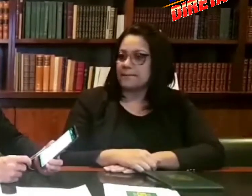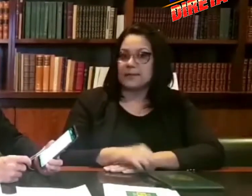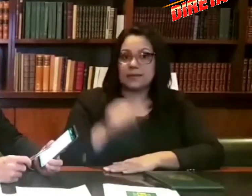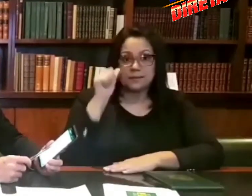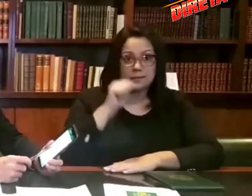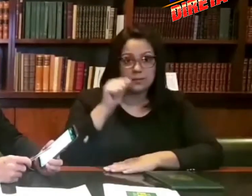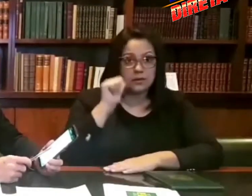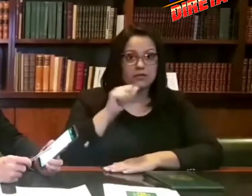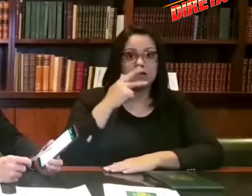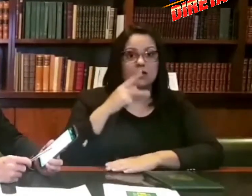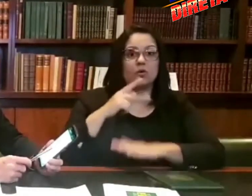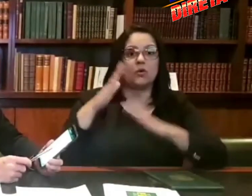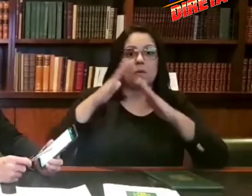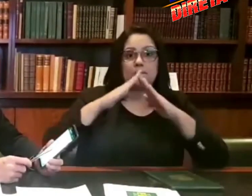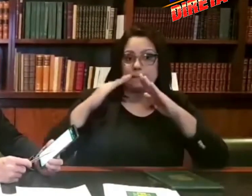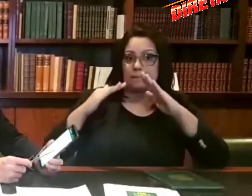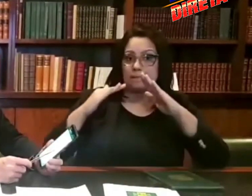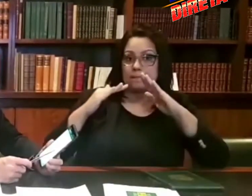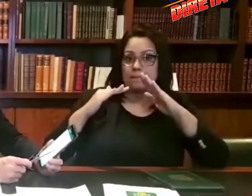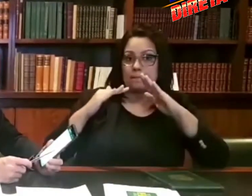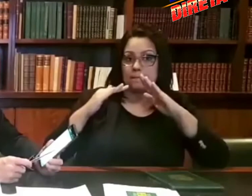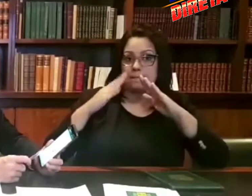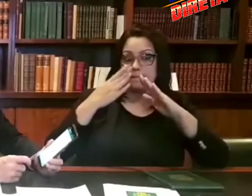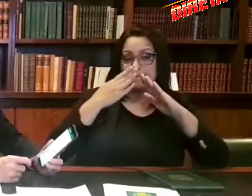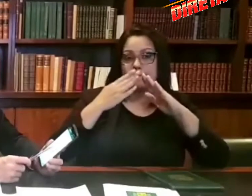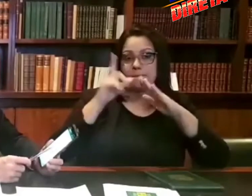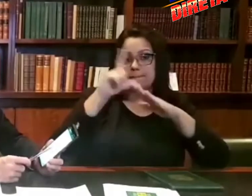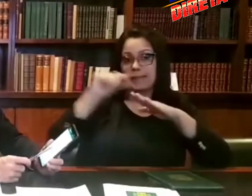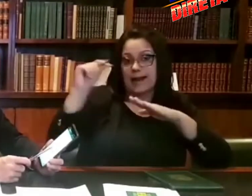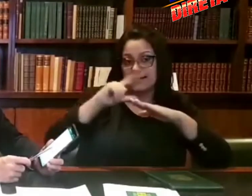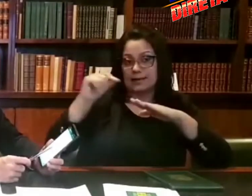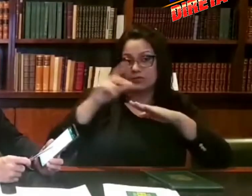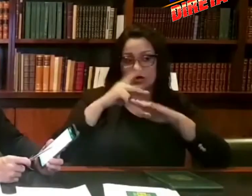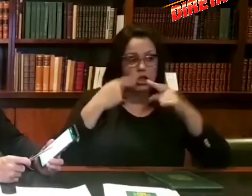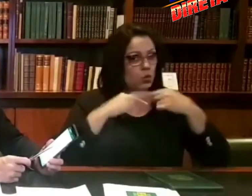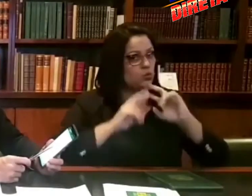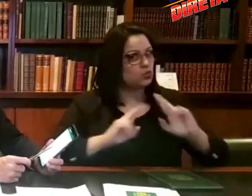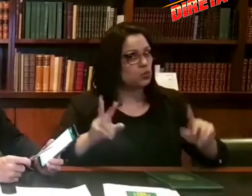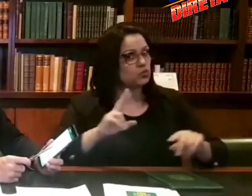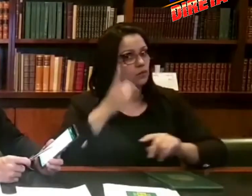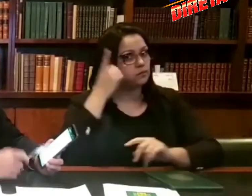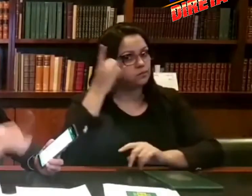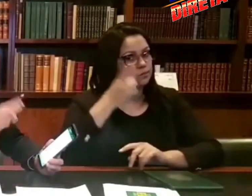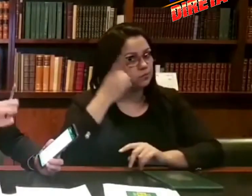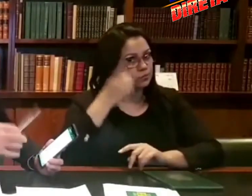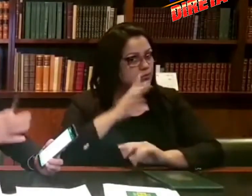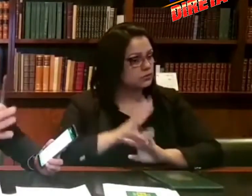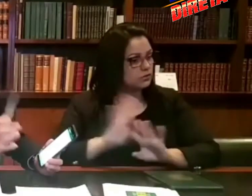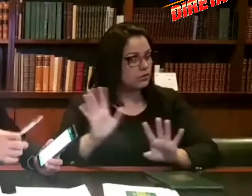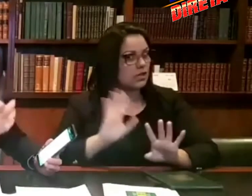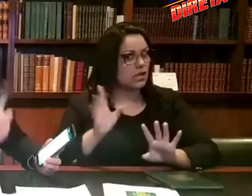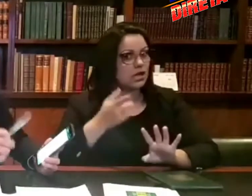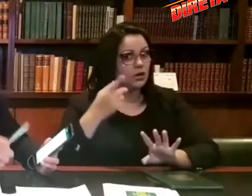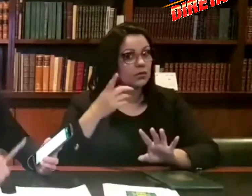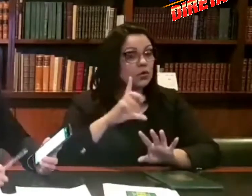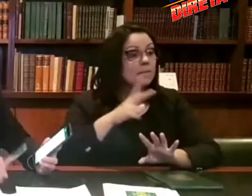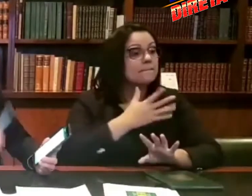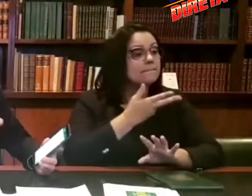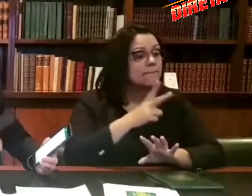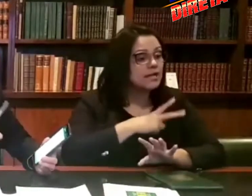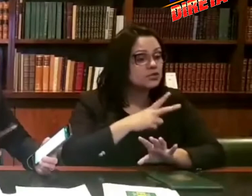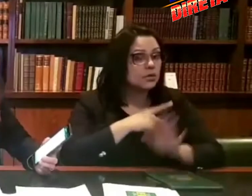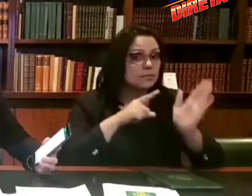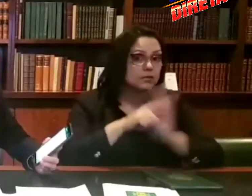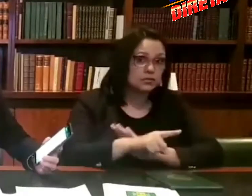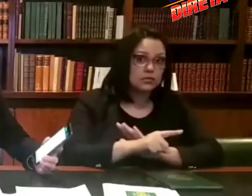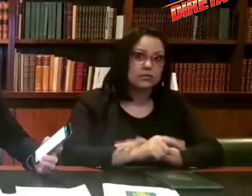Ela mandou aqui, o Planalto que pediu, mas estou ouvindo não como parlamentar. Ela já falou que eu não pedi nada, tá? Ela falou Planalto, talvez